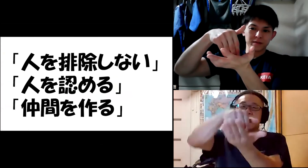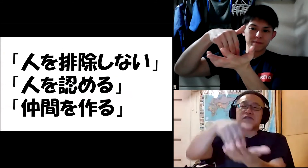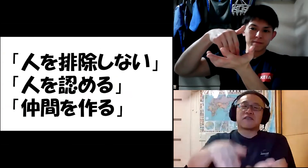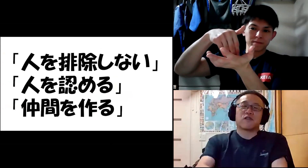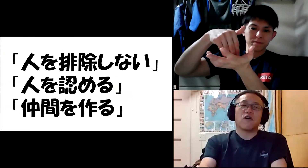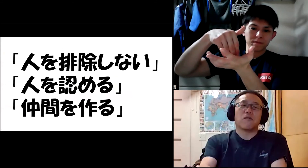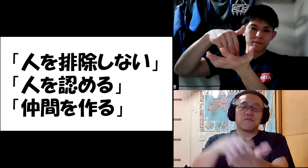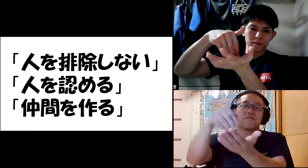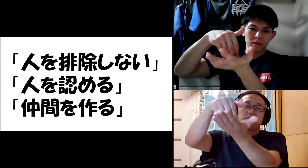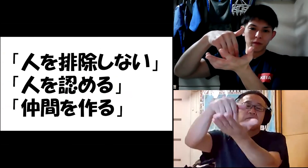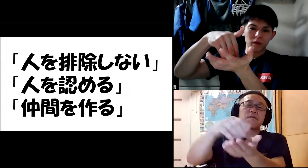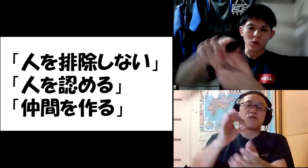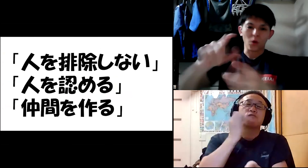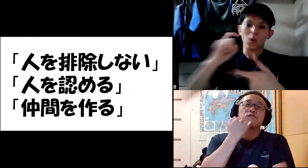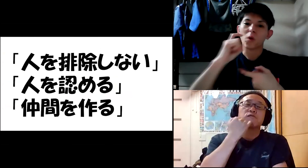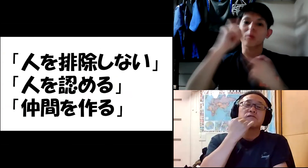最後になるんですけど、